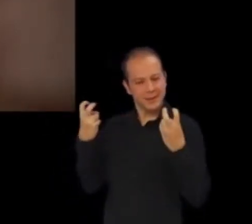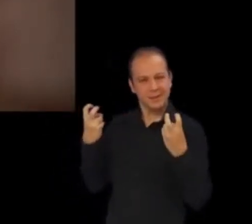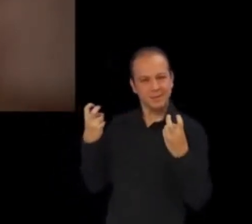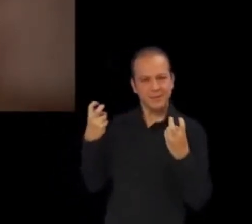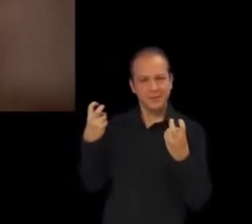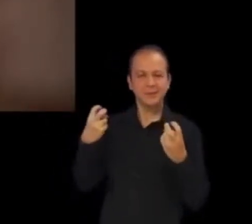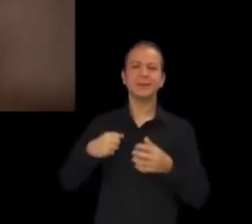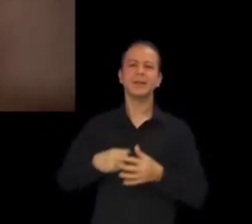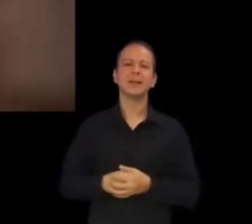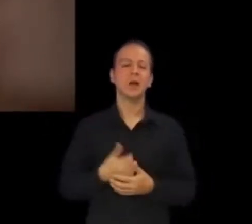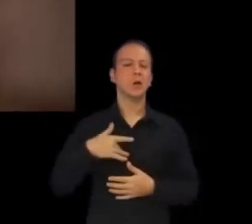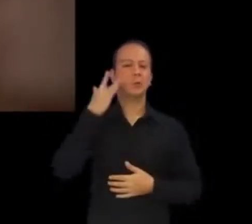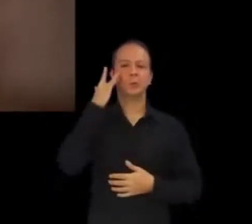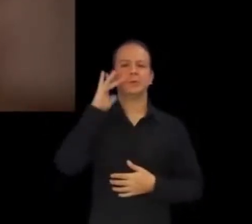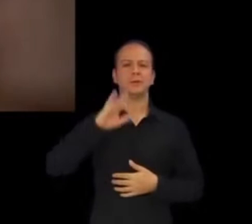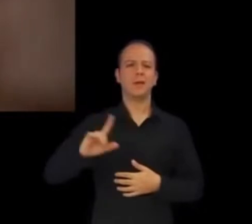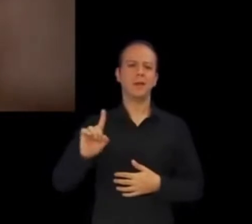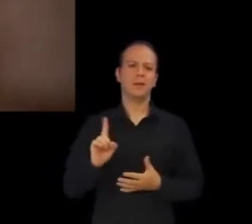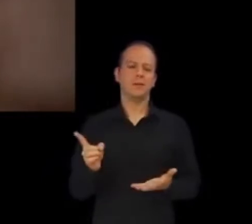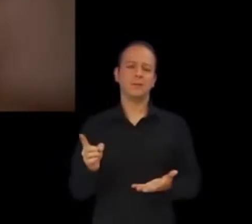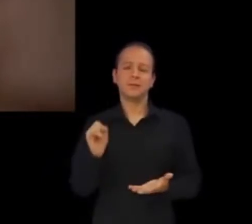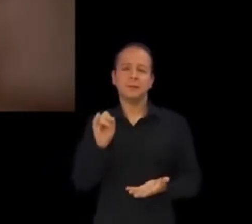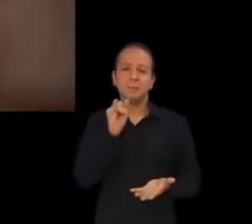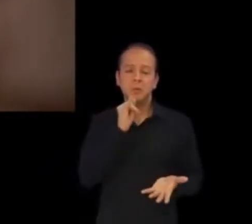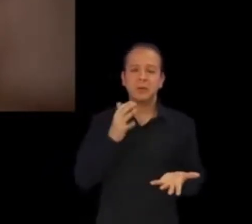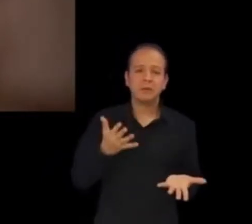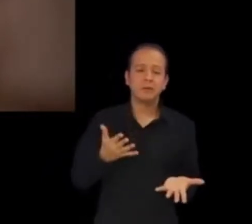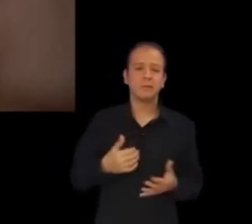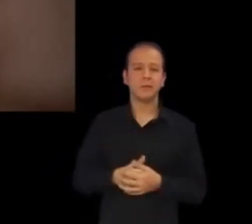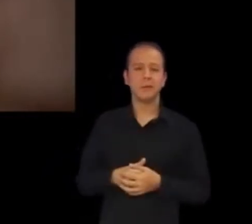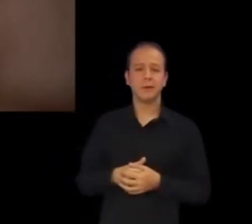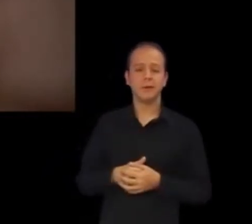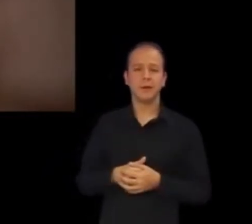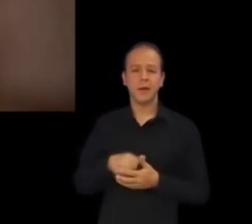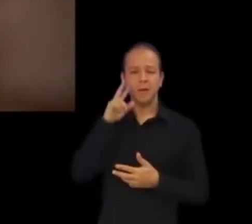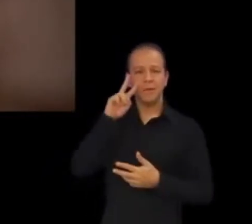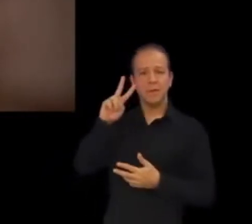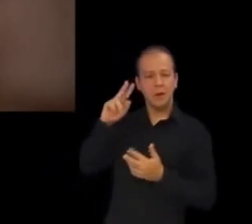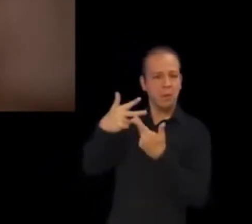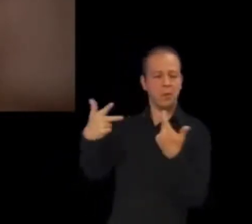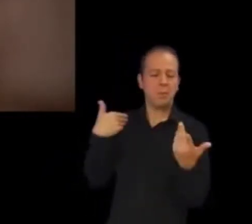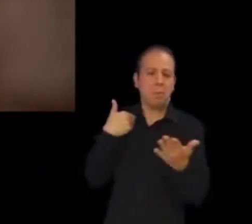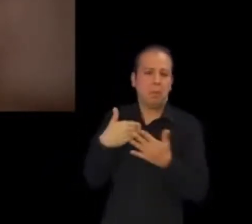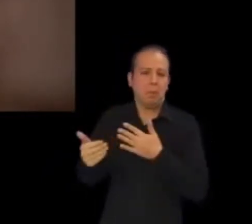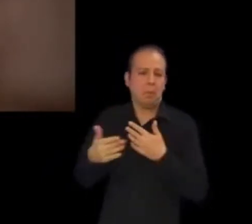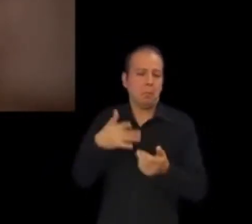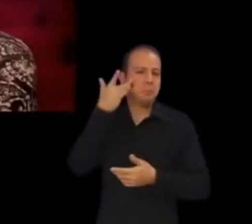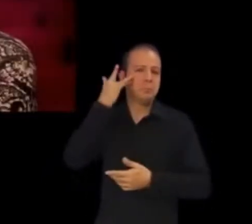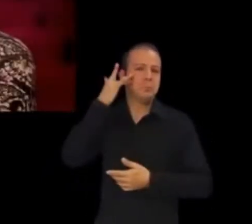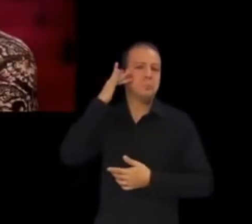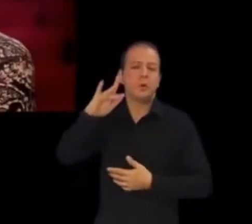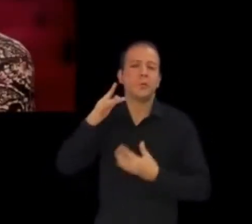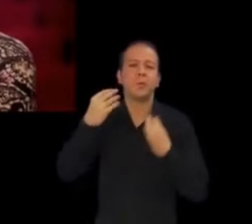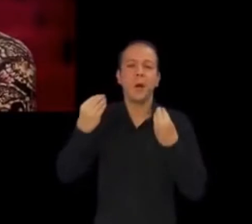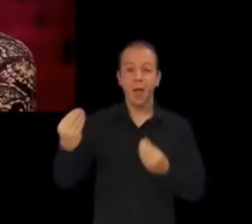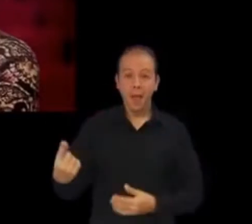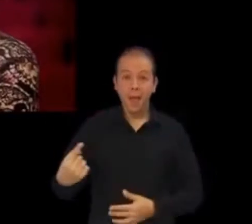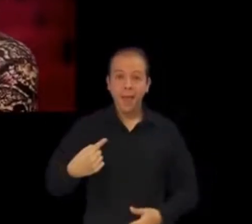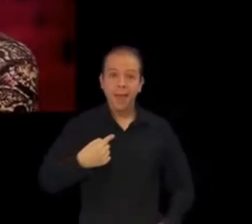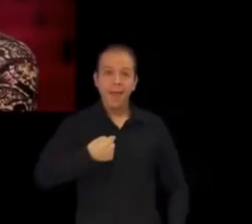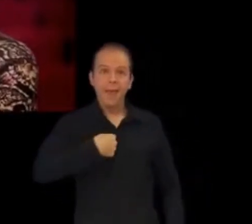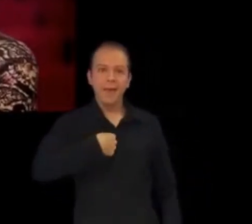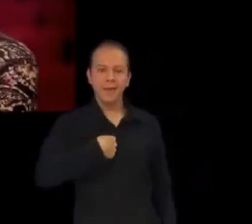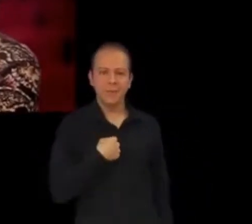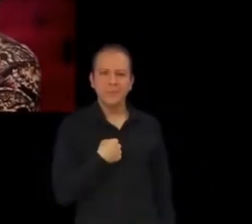um órgão, você desenvolve o outro. Então, não sei, sei lá, de repente o cara enxerga uma áurea, umas coisas assim. Olha... Eleanor